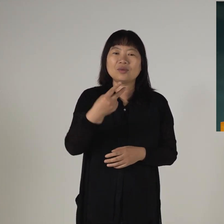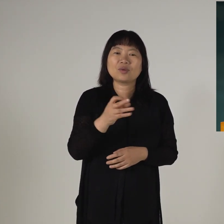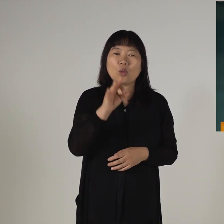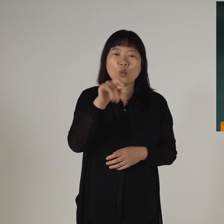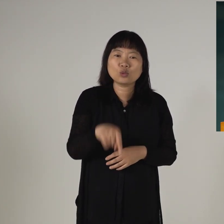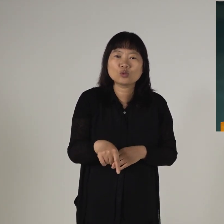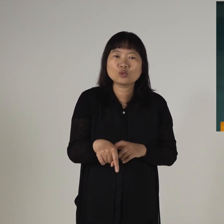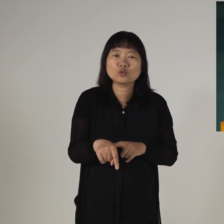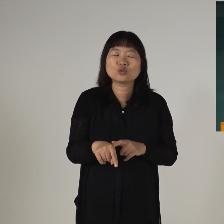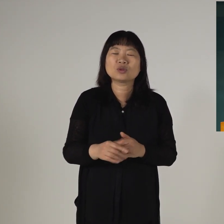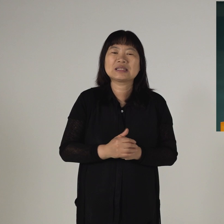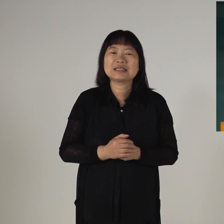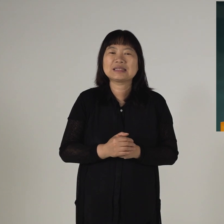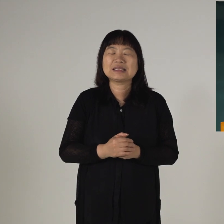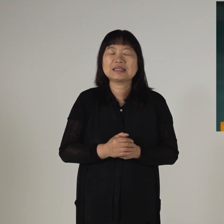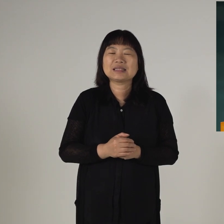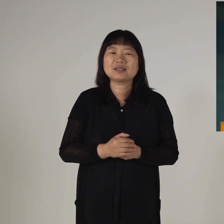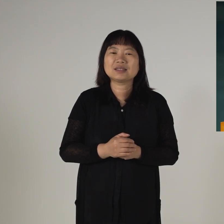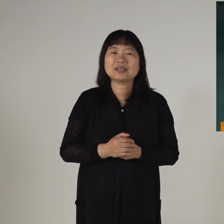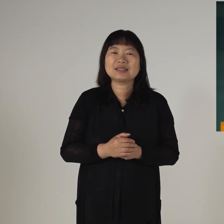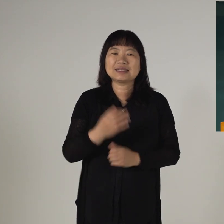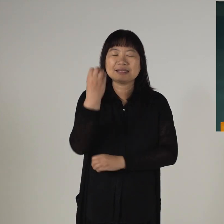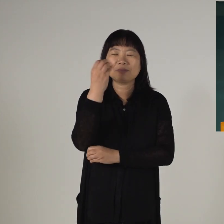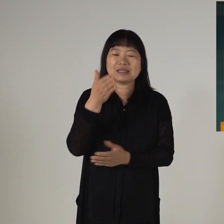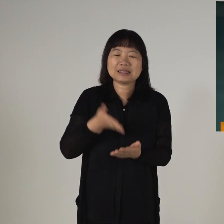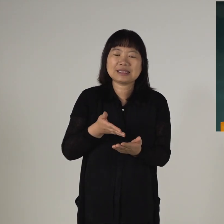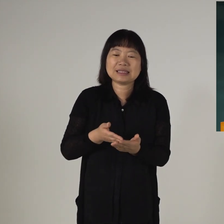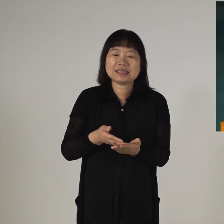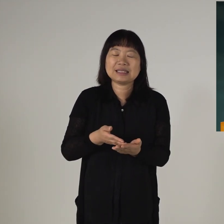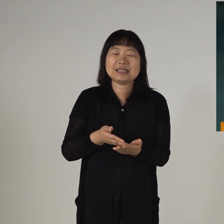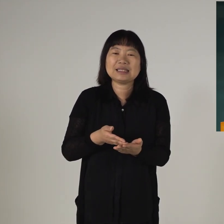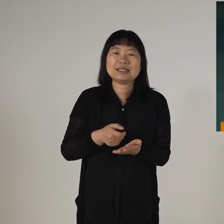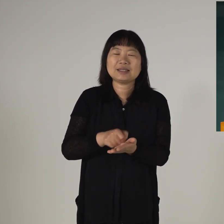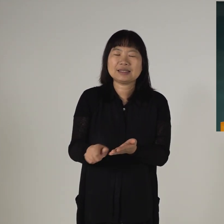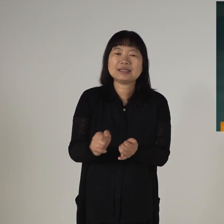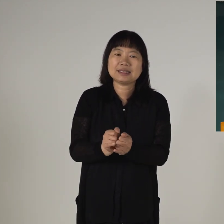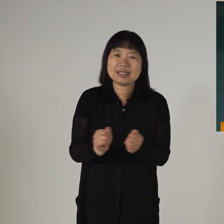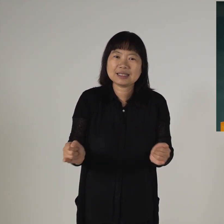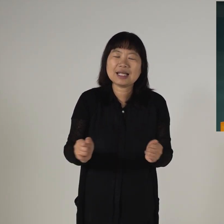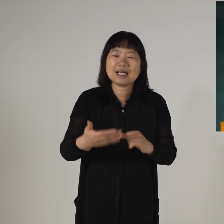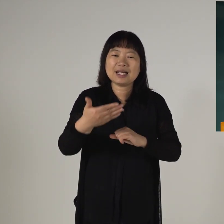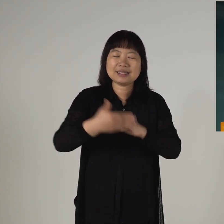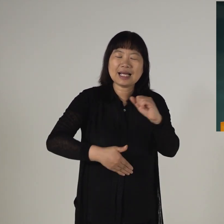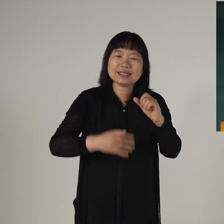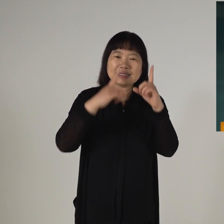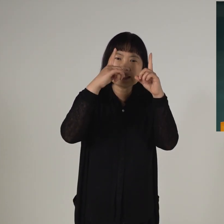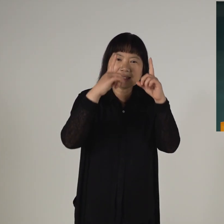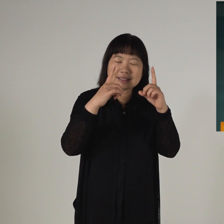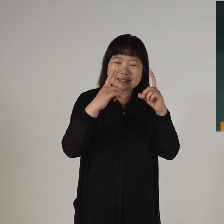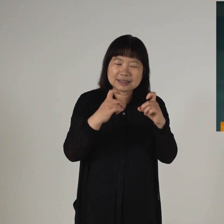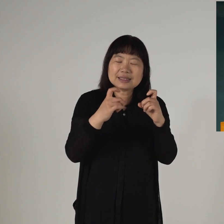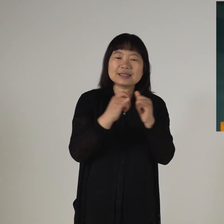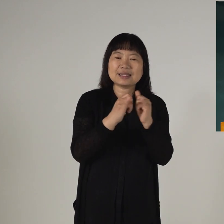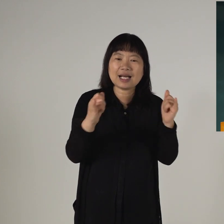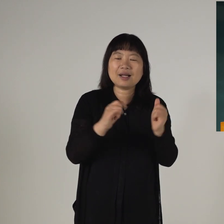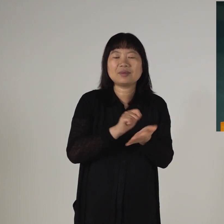김동우라는 그 기자 출신의 다큐멘터리 사진작가가 쓴 책이에요.